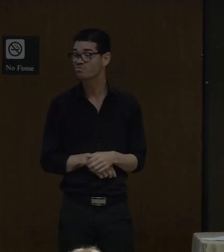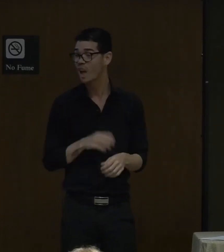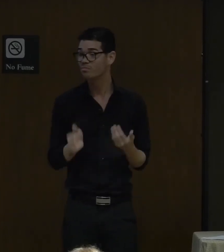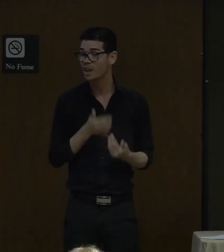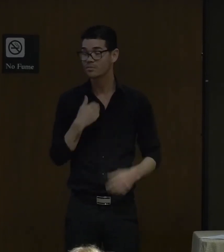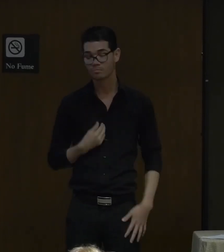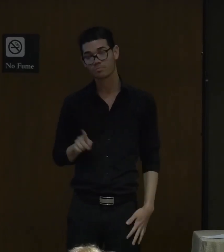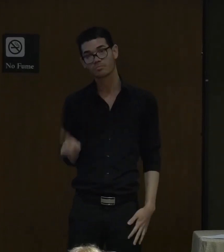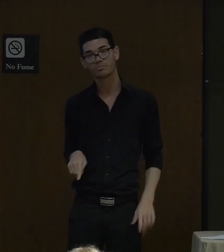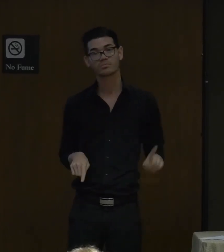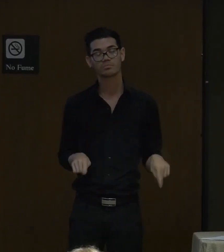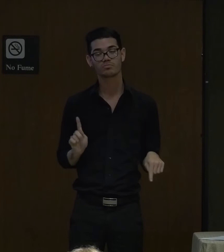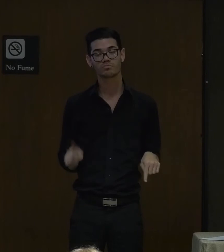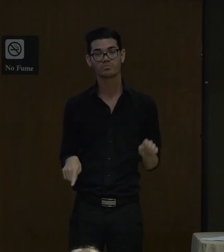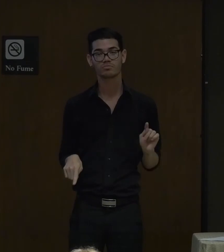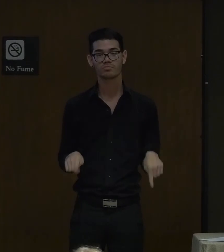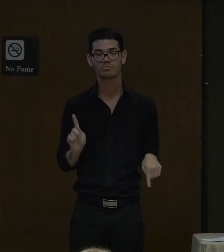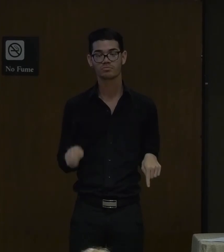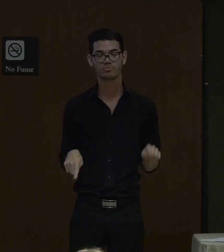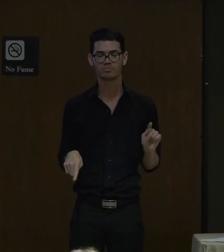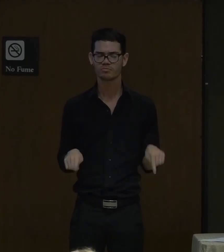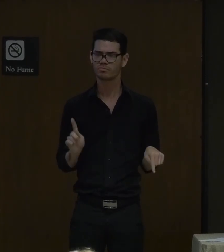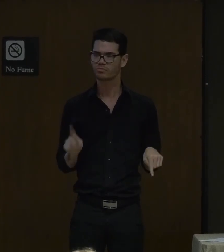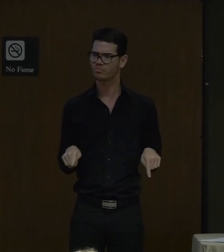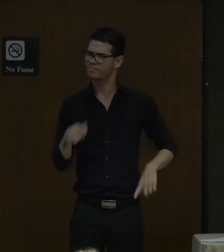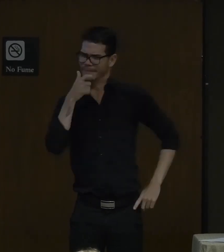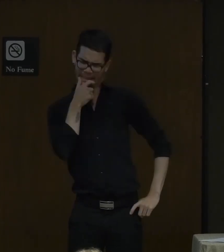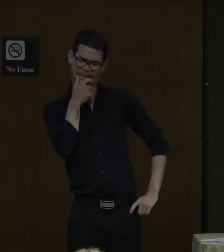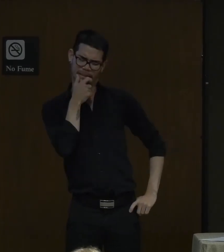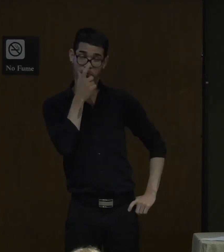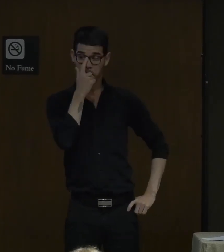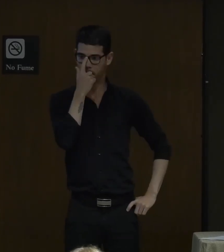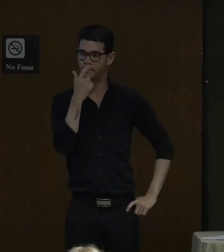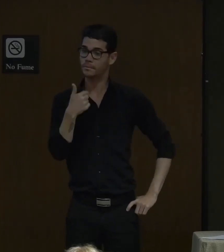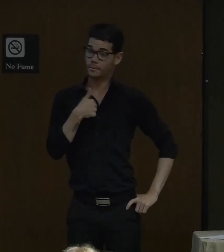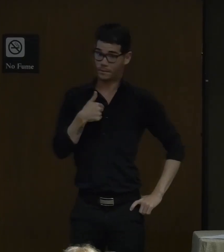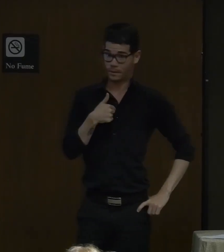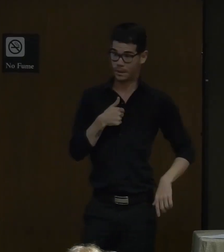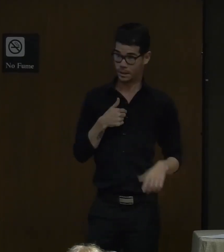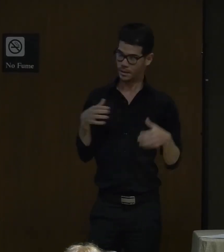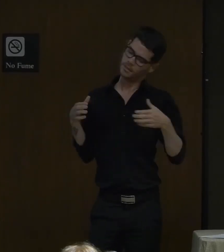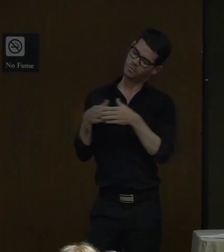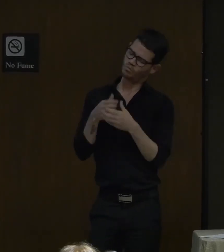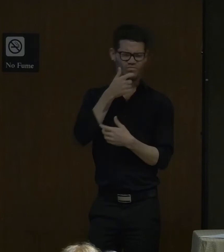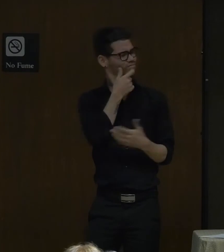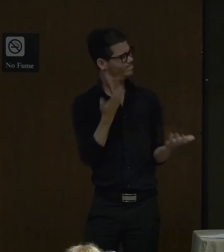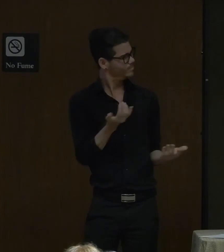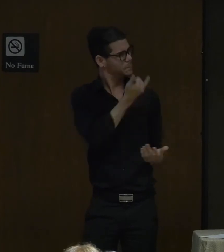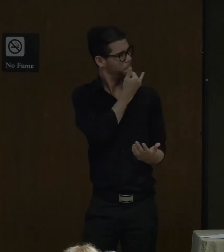a todos los pares de palabras. Entonces, la explicación que nosotros le damos a esto es